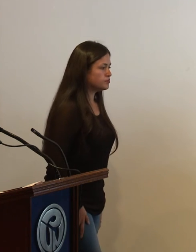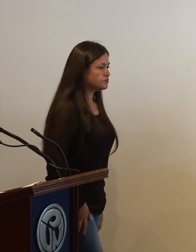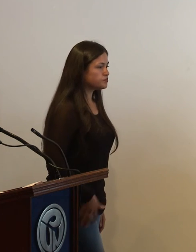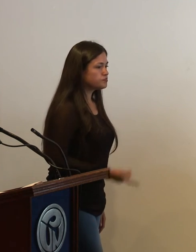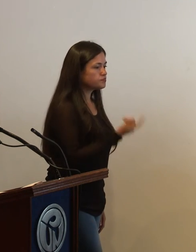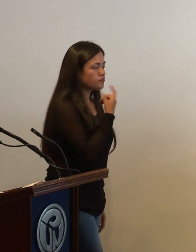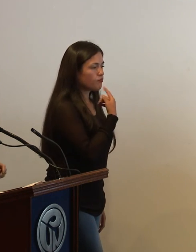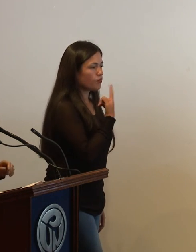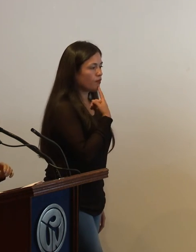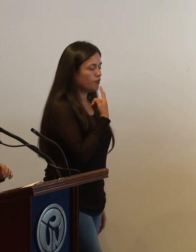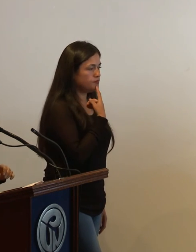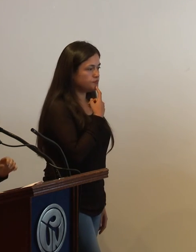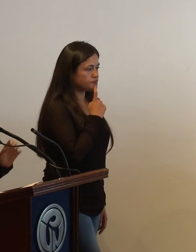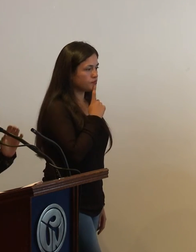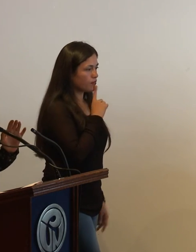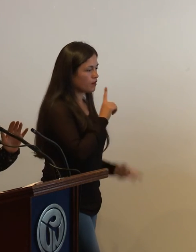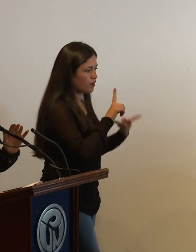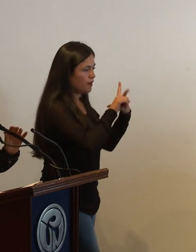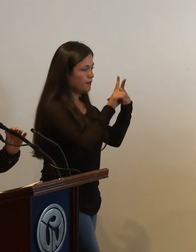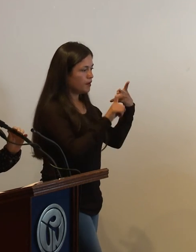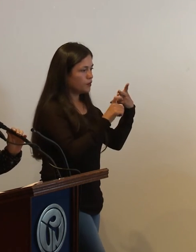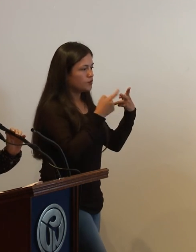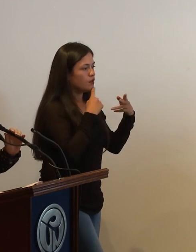de posacuerdo?